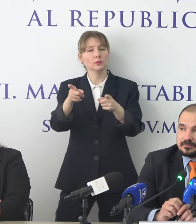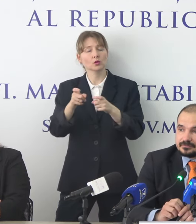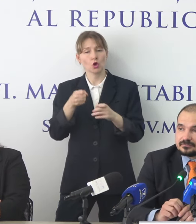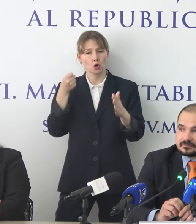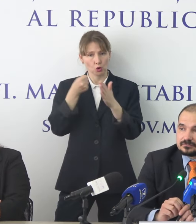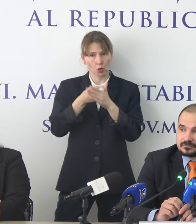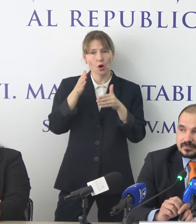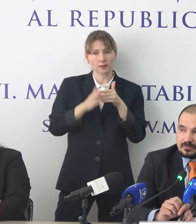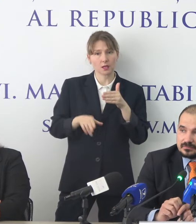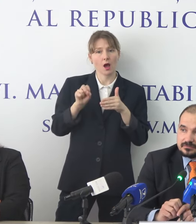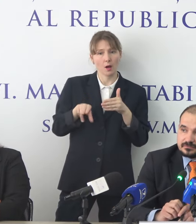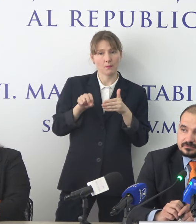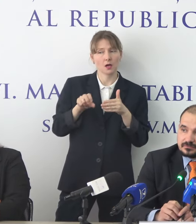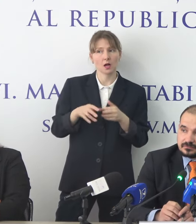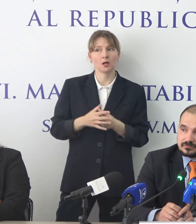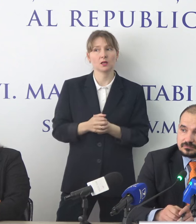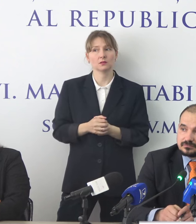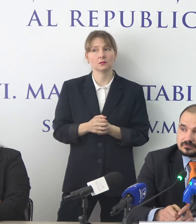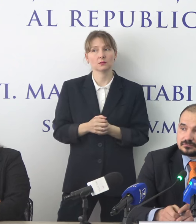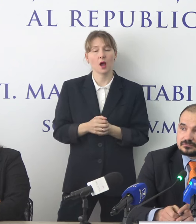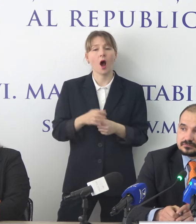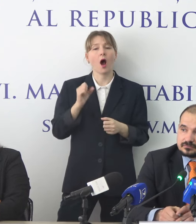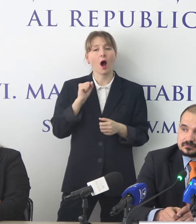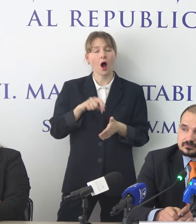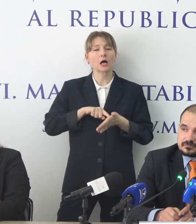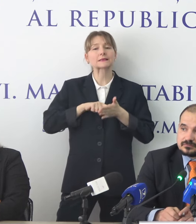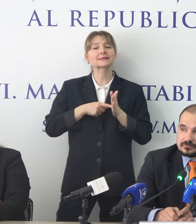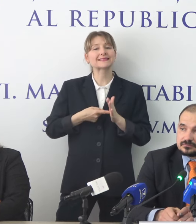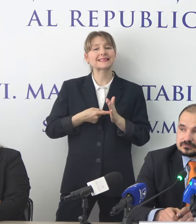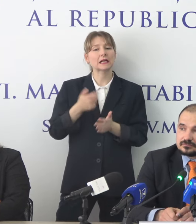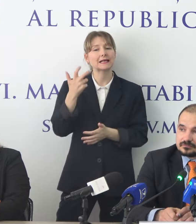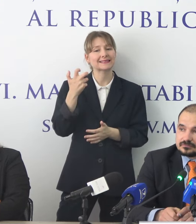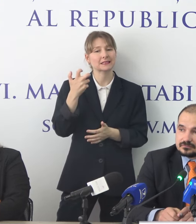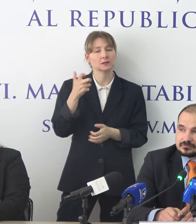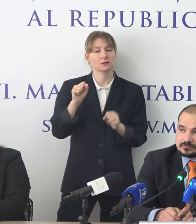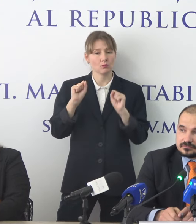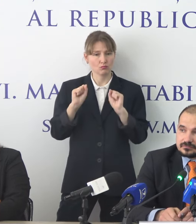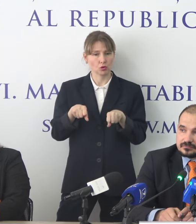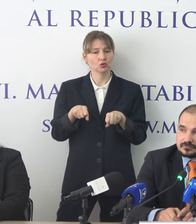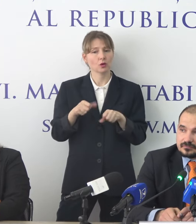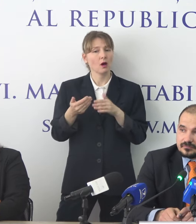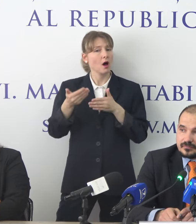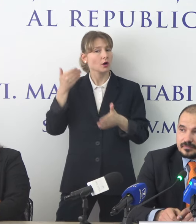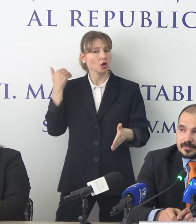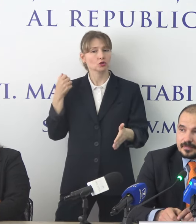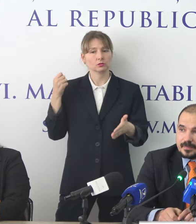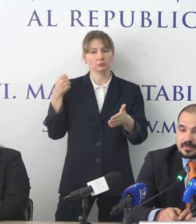Da. Da. Dar acel obiectiv de 300 de specialiști care este nevoie a fi atins mai devreme decât